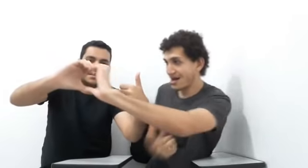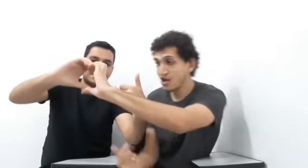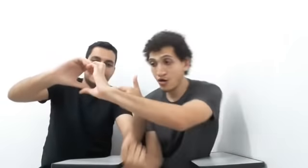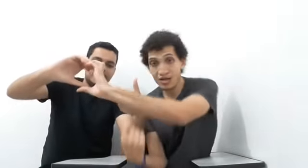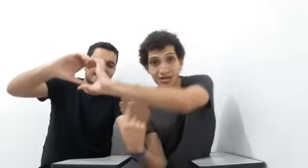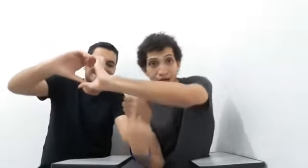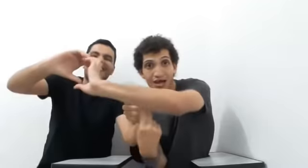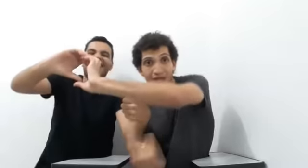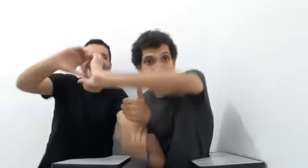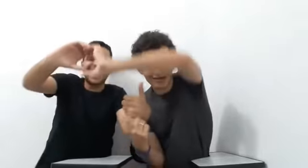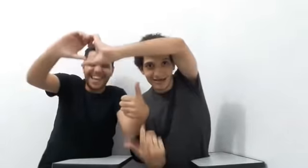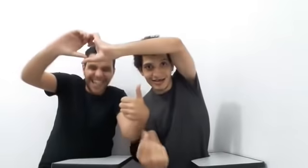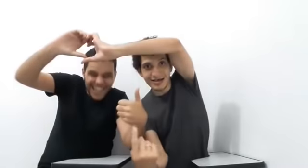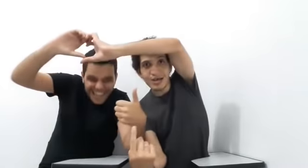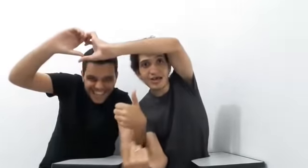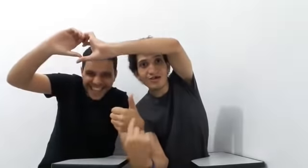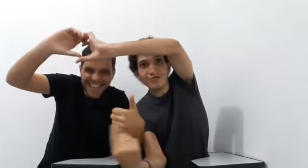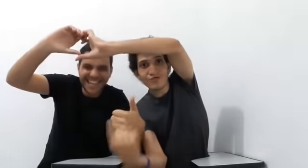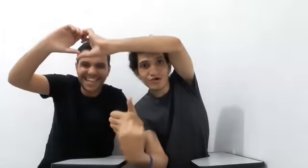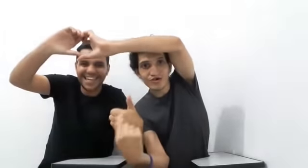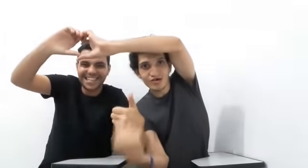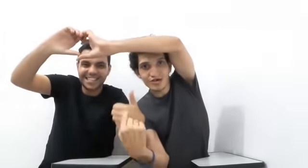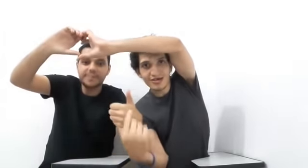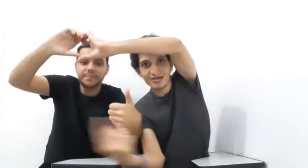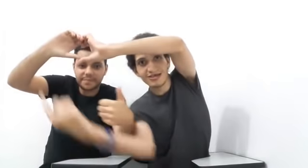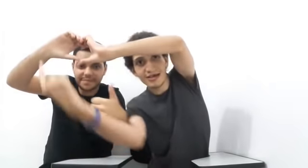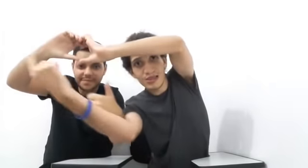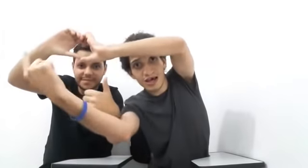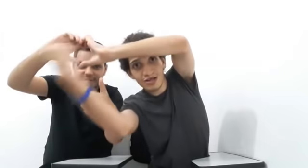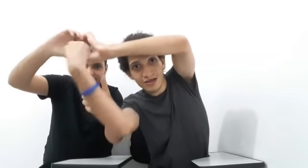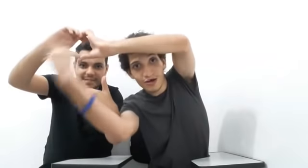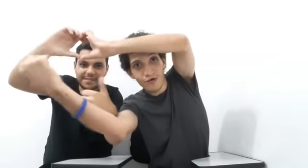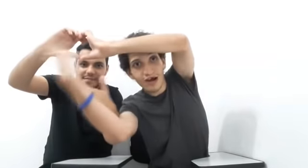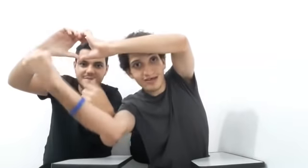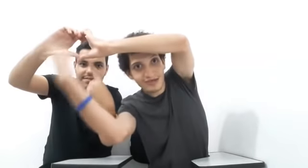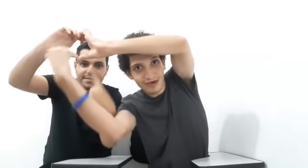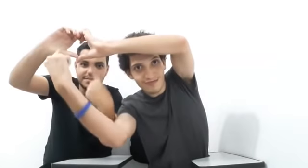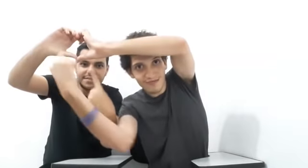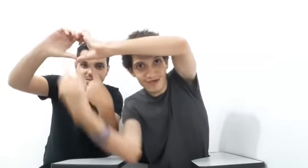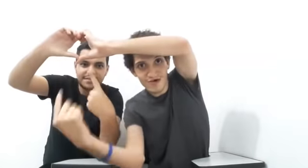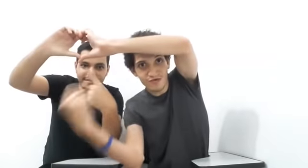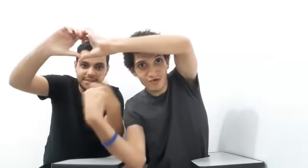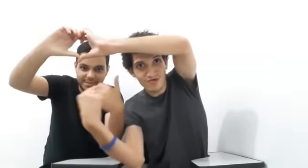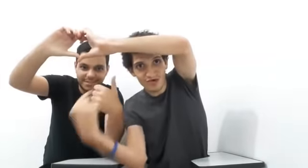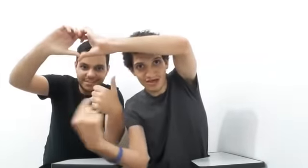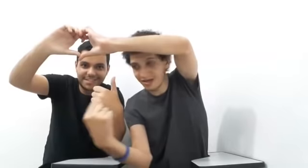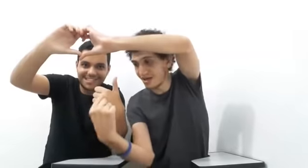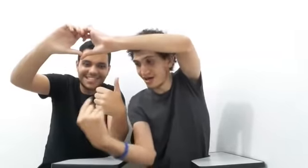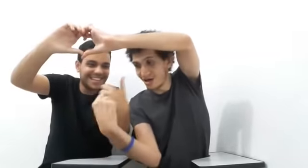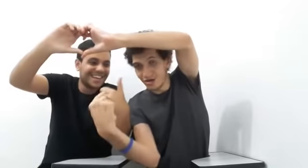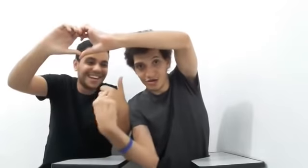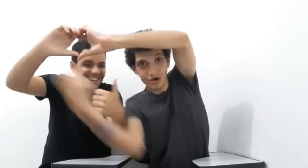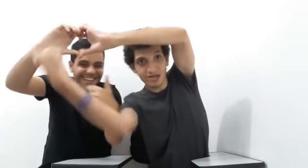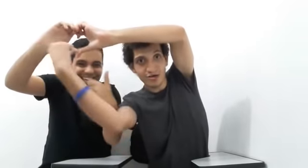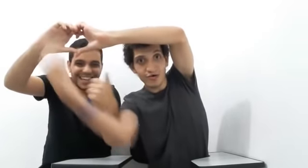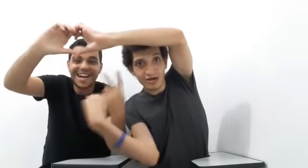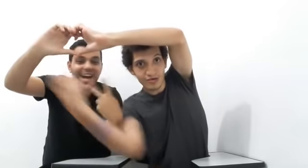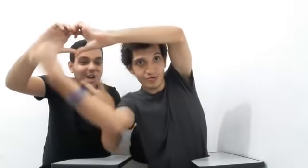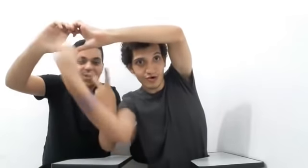ó, você clica em curtir, você clica em oração, entendeu? Os dois. Joinha e coração,